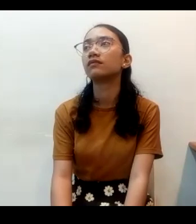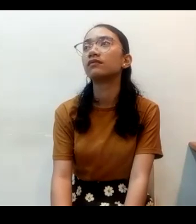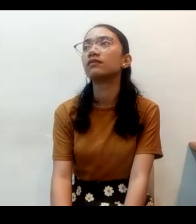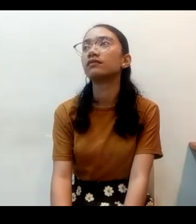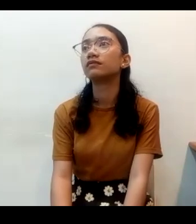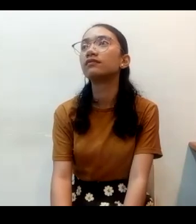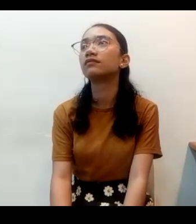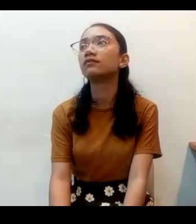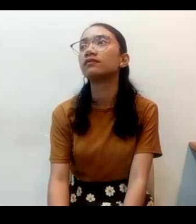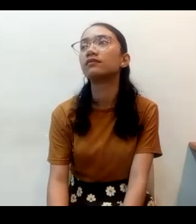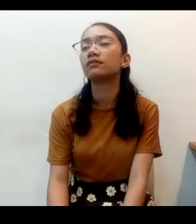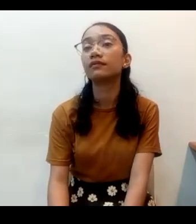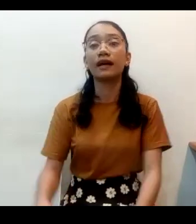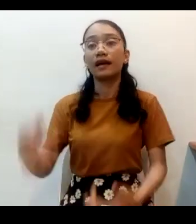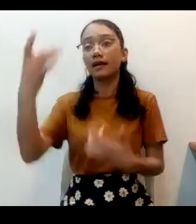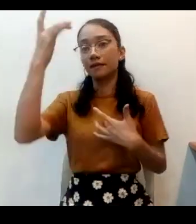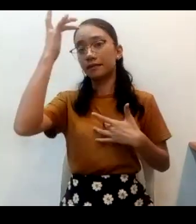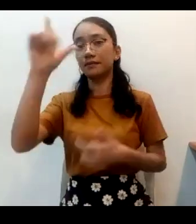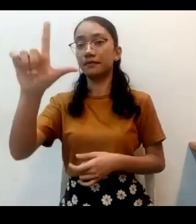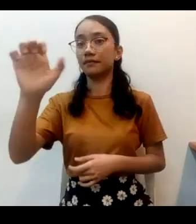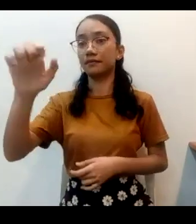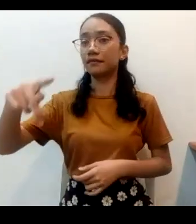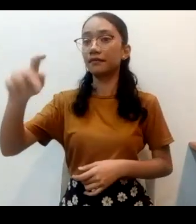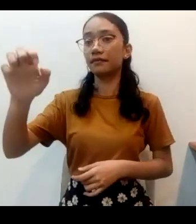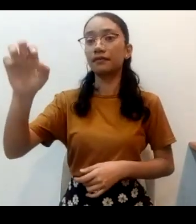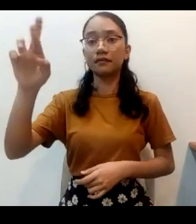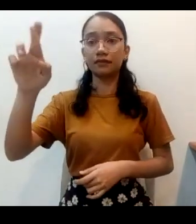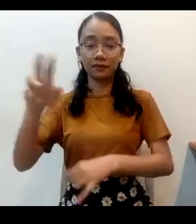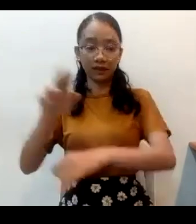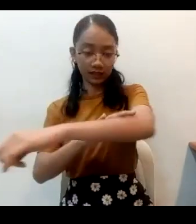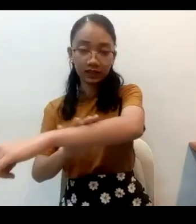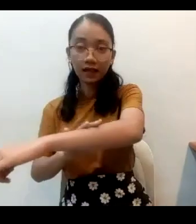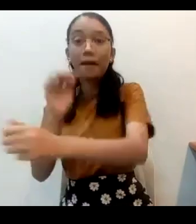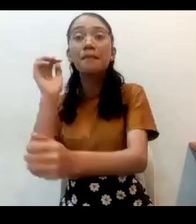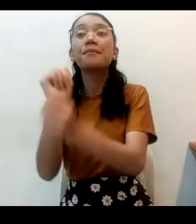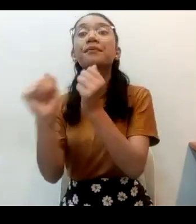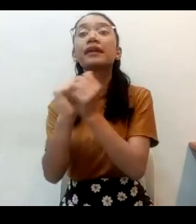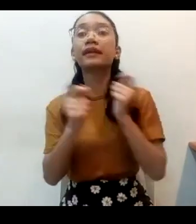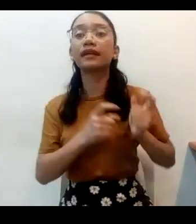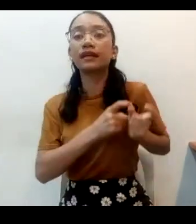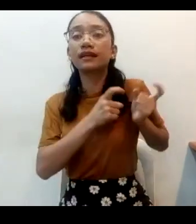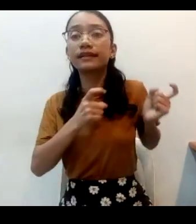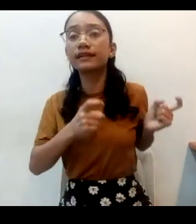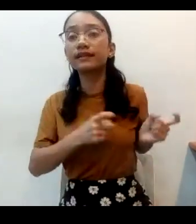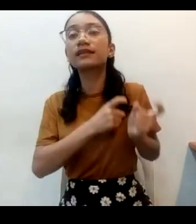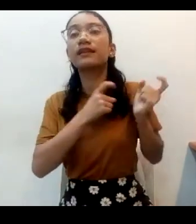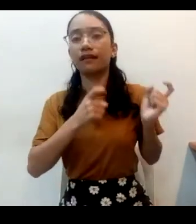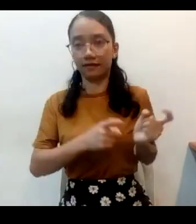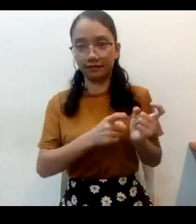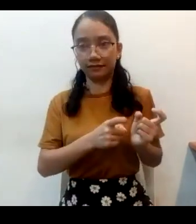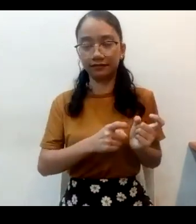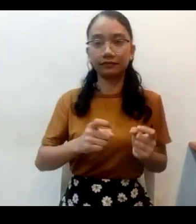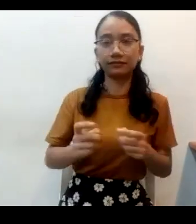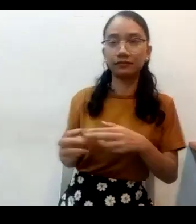the leprosy indicates the sinner. Kaya yung kay Ketong po, tumutukoy po ito sa makasalanan. And Jordan River